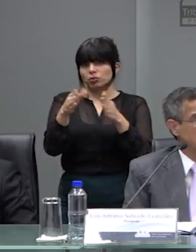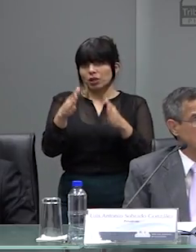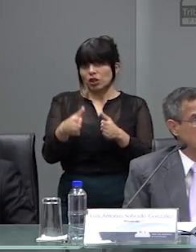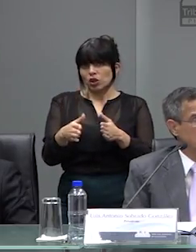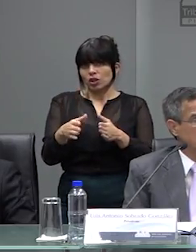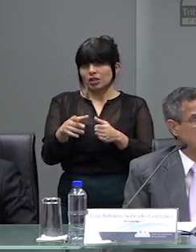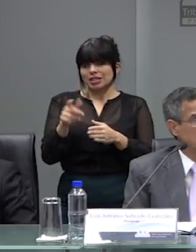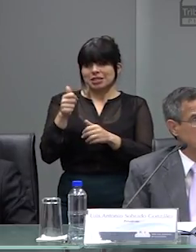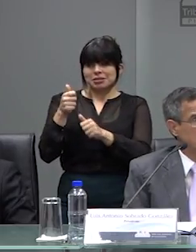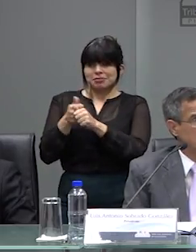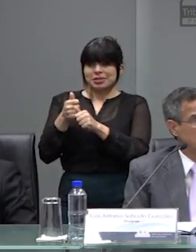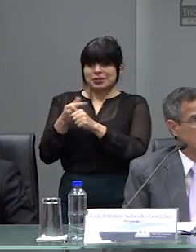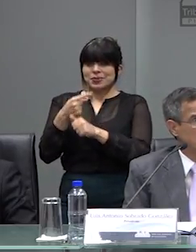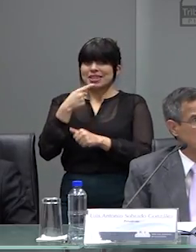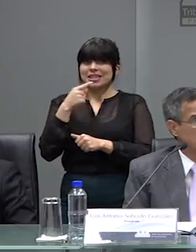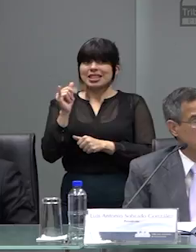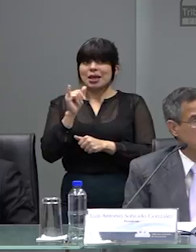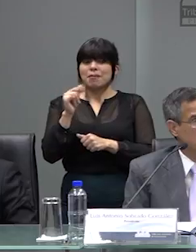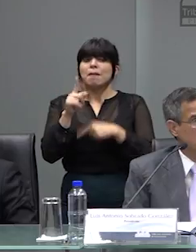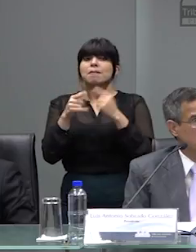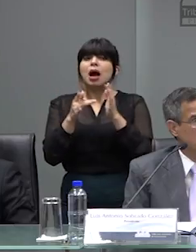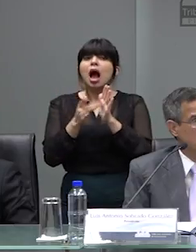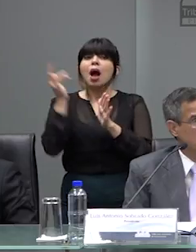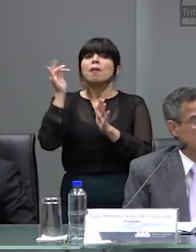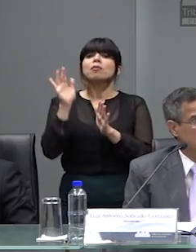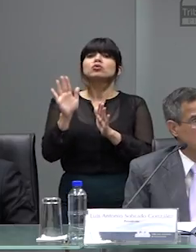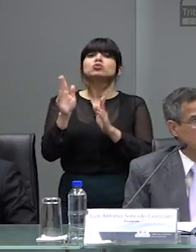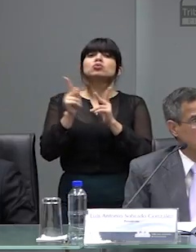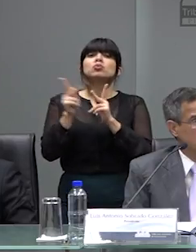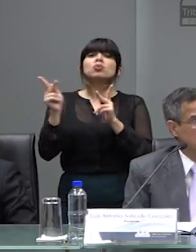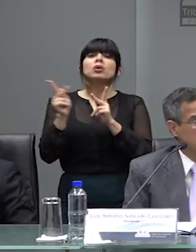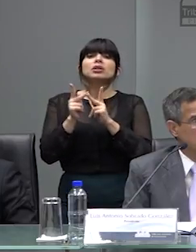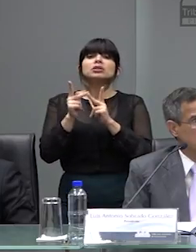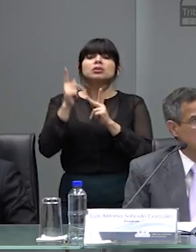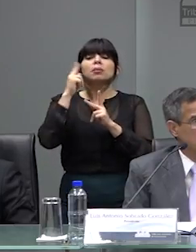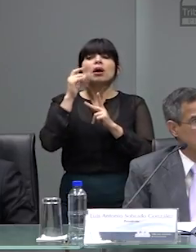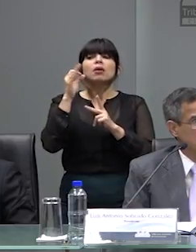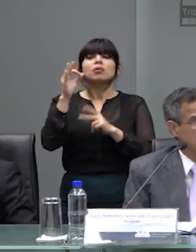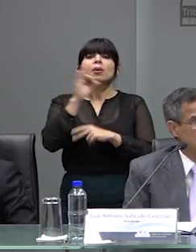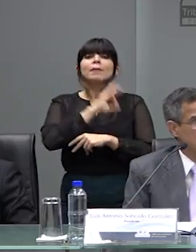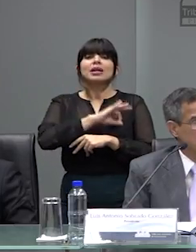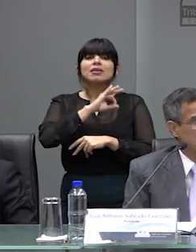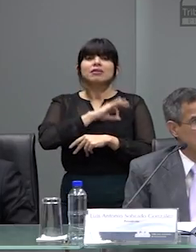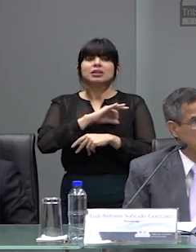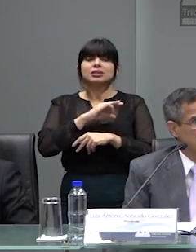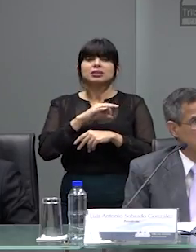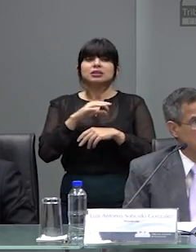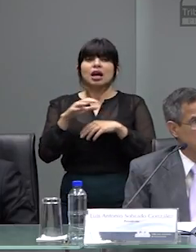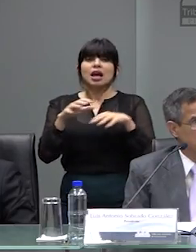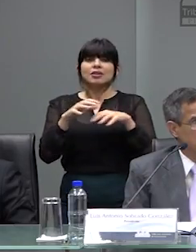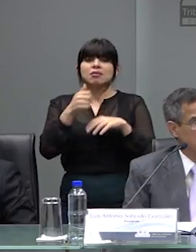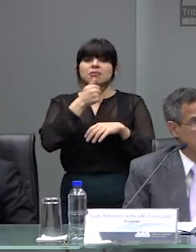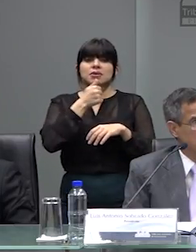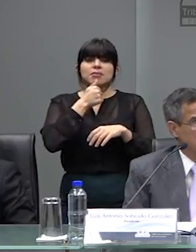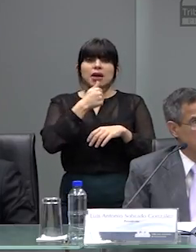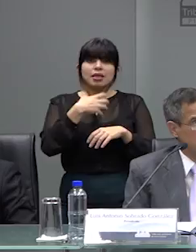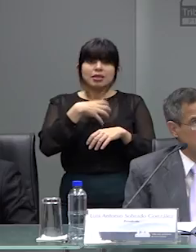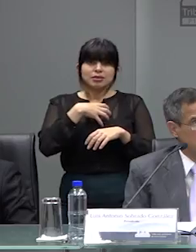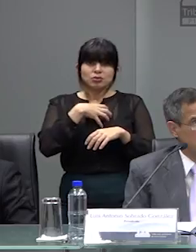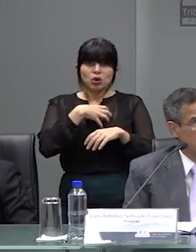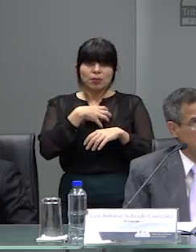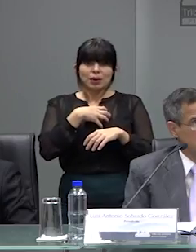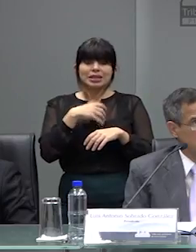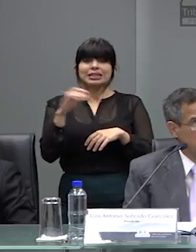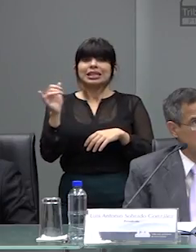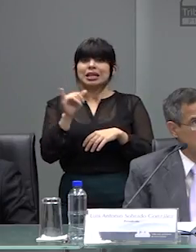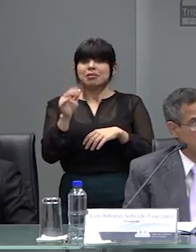él también dijo que iba a aprovechar su puesto para eventualmente favorecer algunas actividades privadas de él. También en